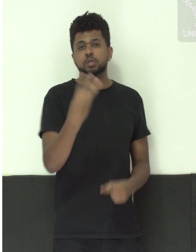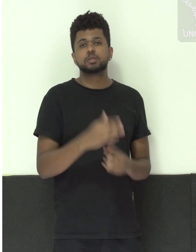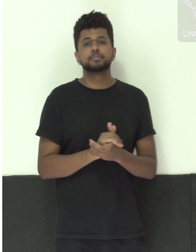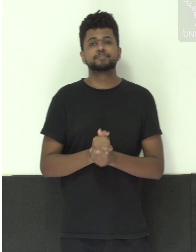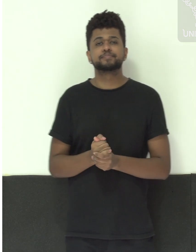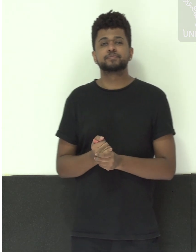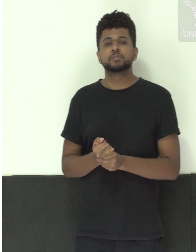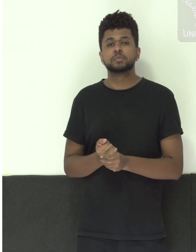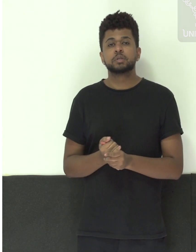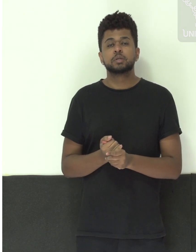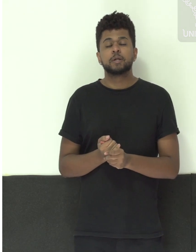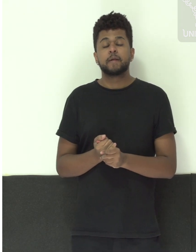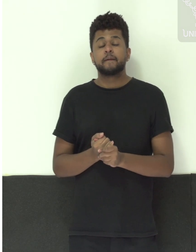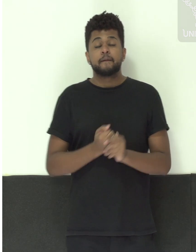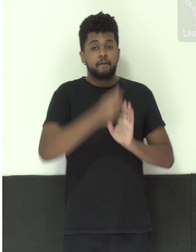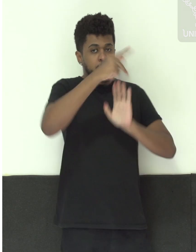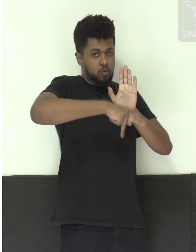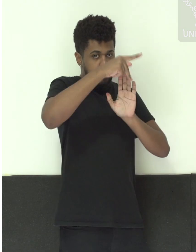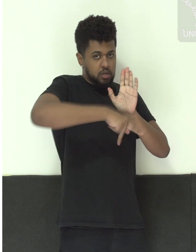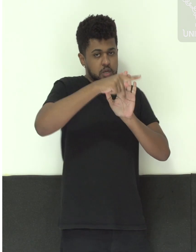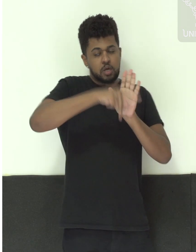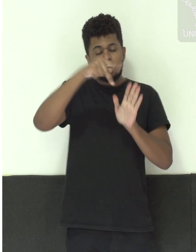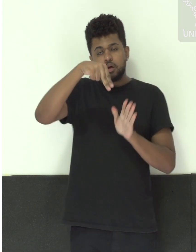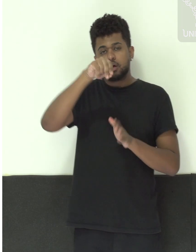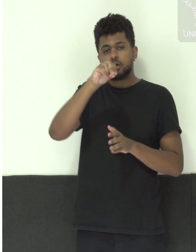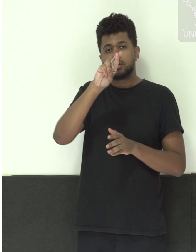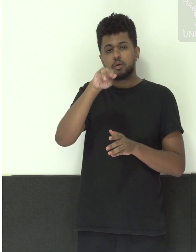6.3. Considerando a portaria normativa número